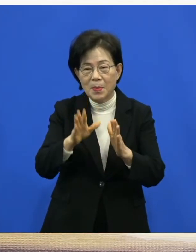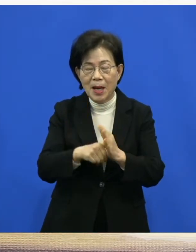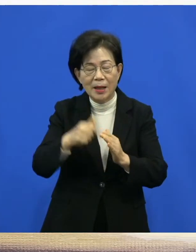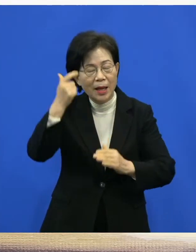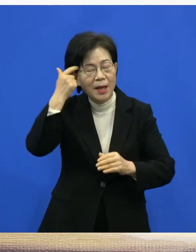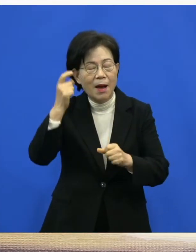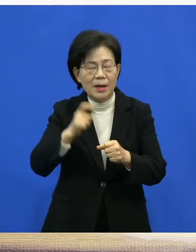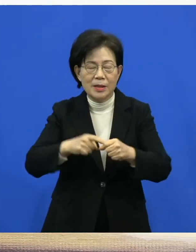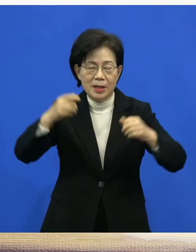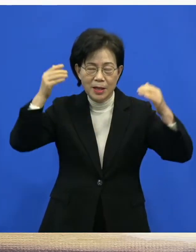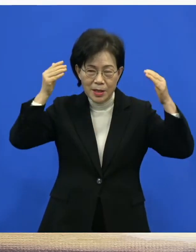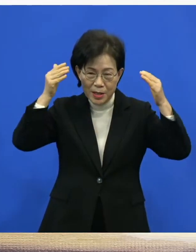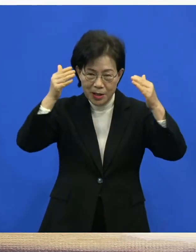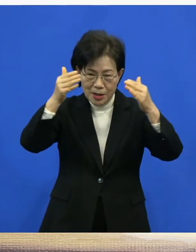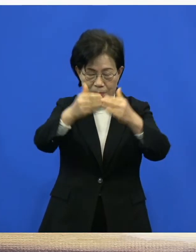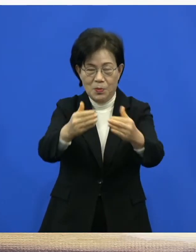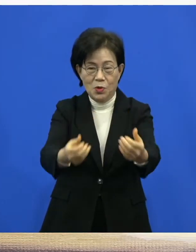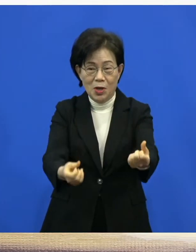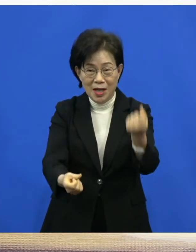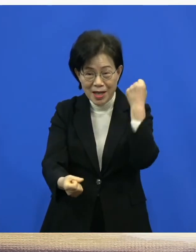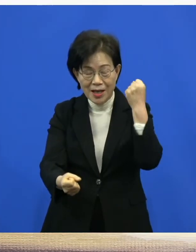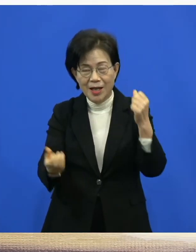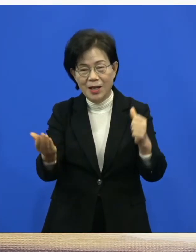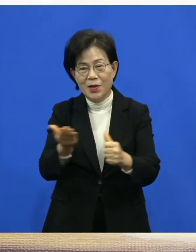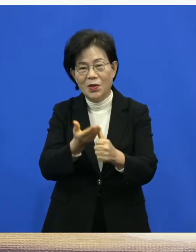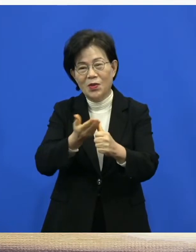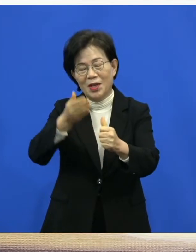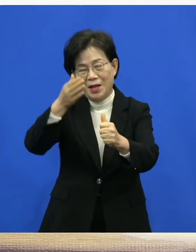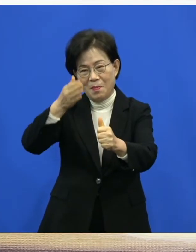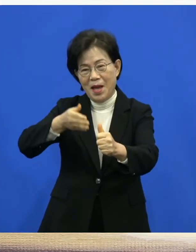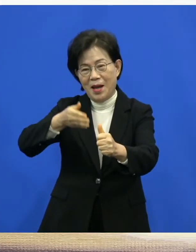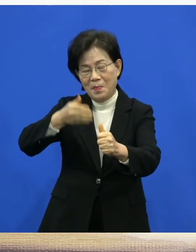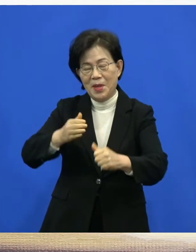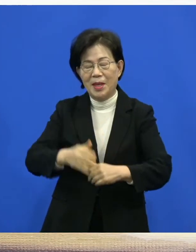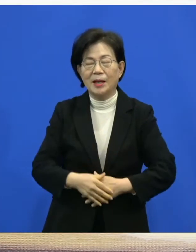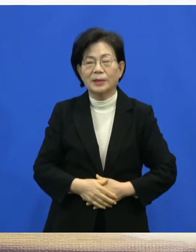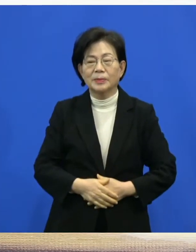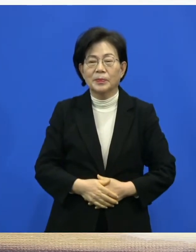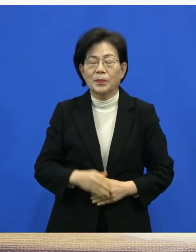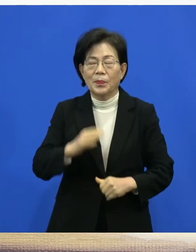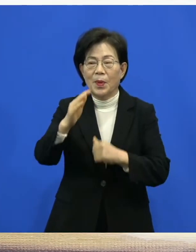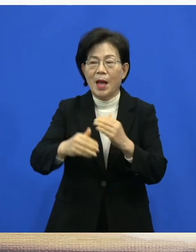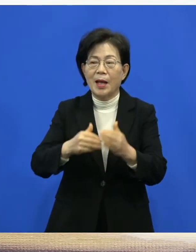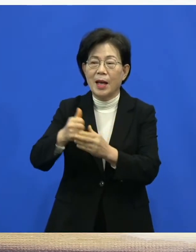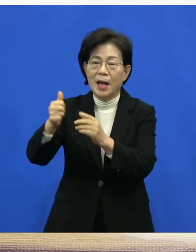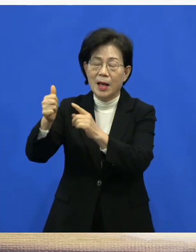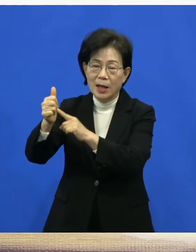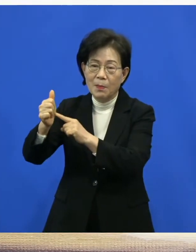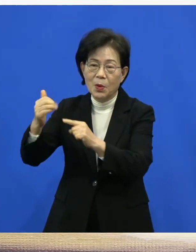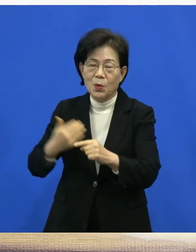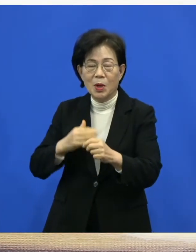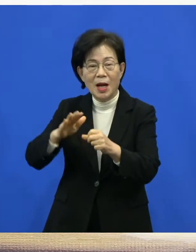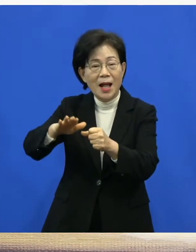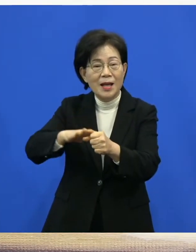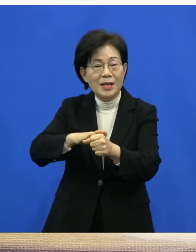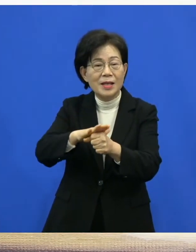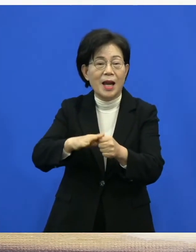집중력을 놓치지 않게 되기를 바랍니다. 자, 하나님은 우리를